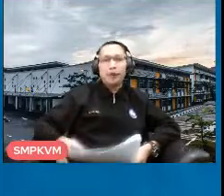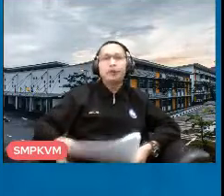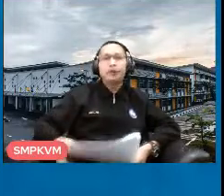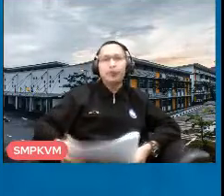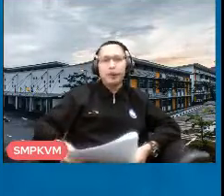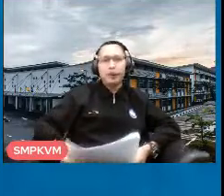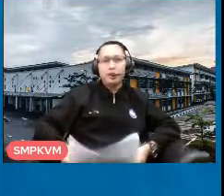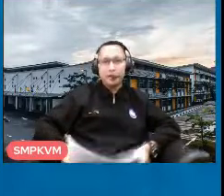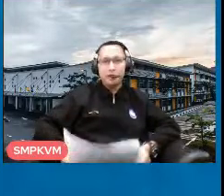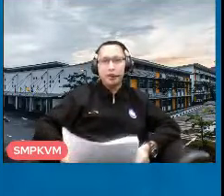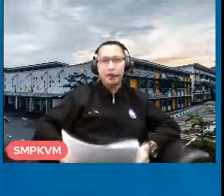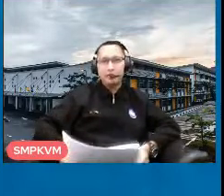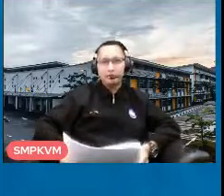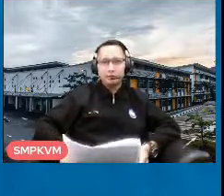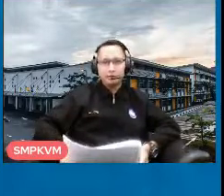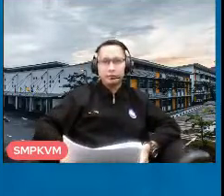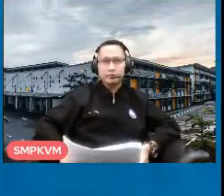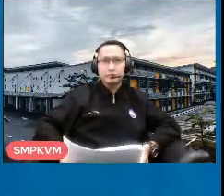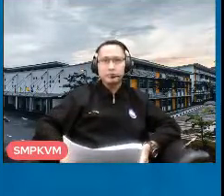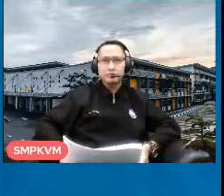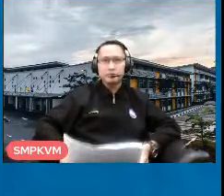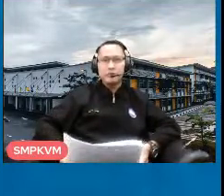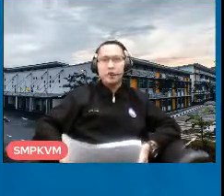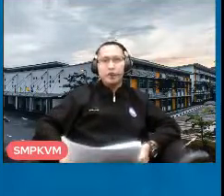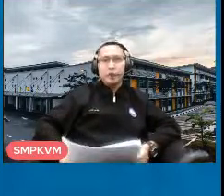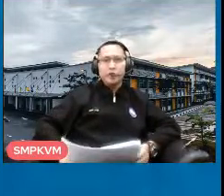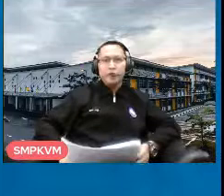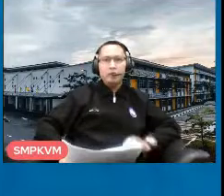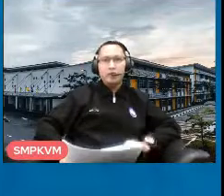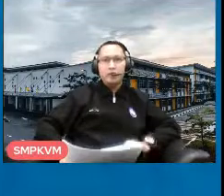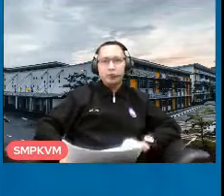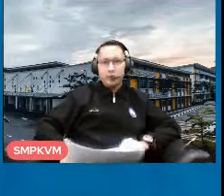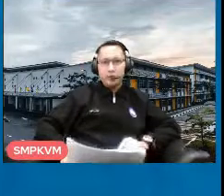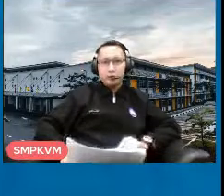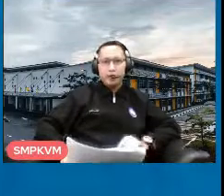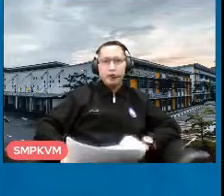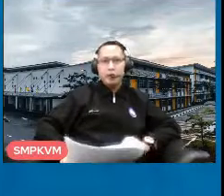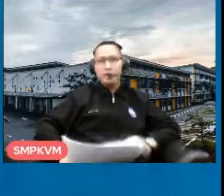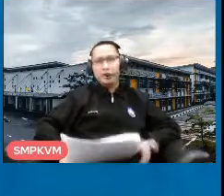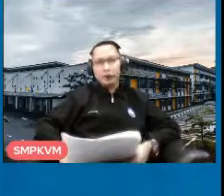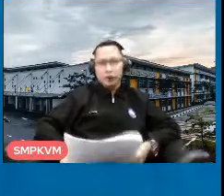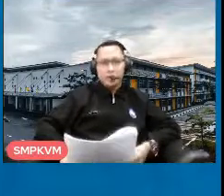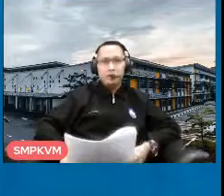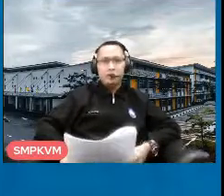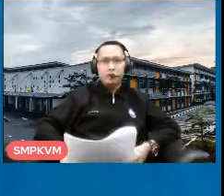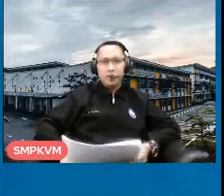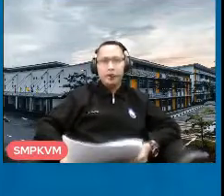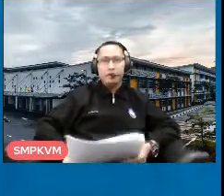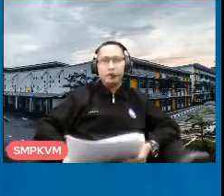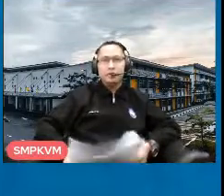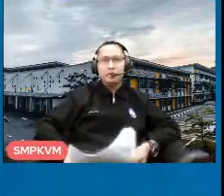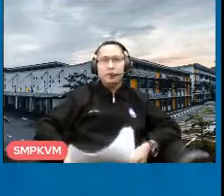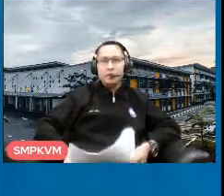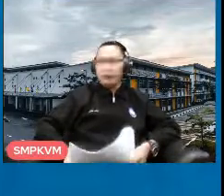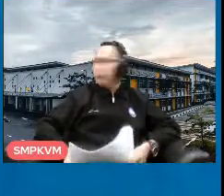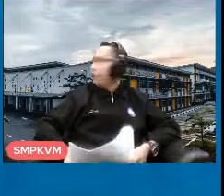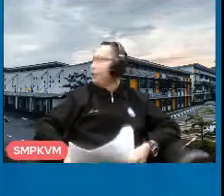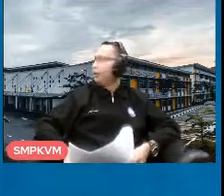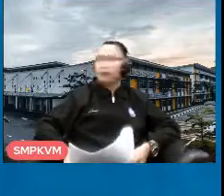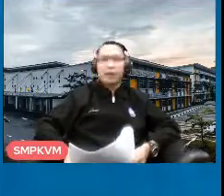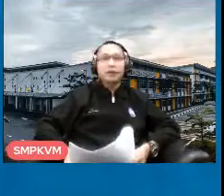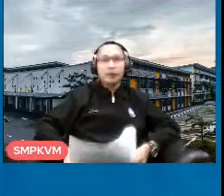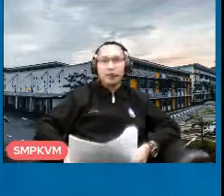memotivasi dalam hadis supply Oke sedex kece good Ayu Ting aneh tiga tahun 2010 Hai